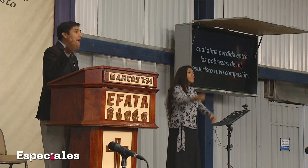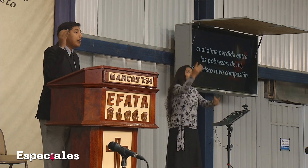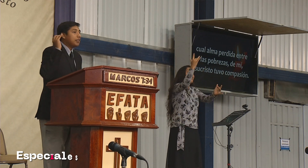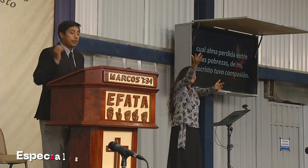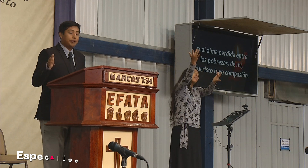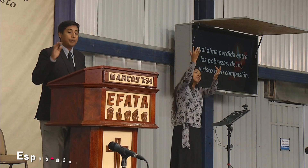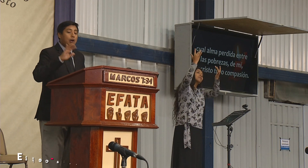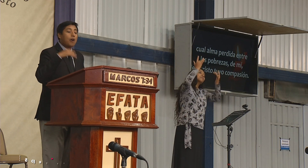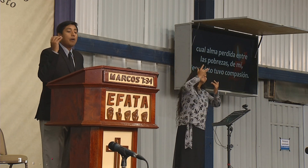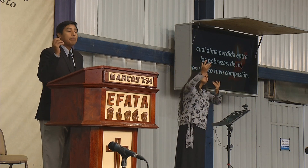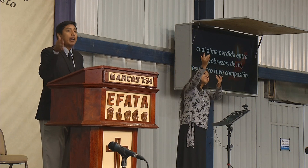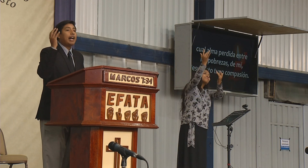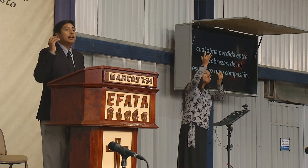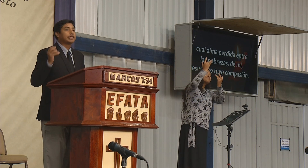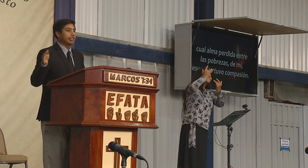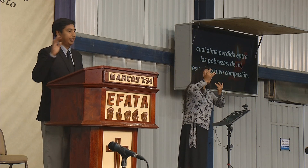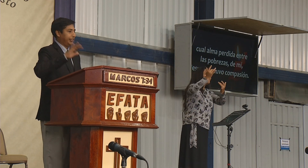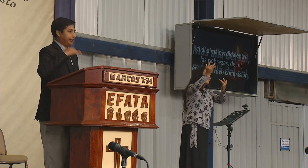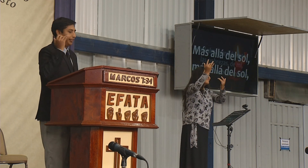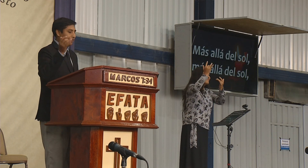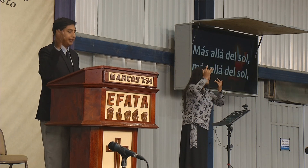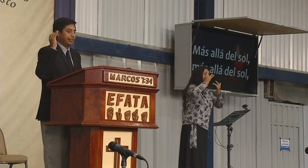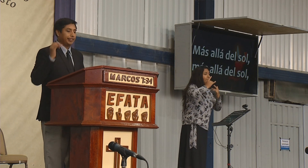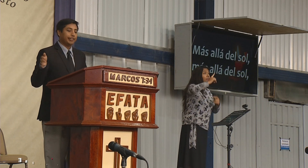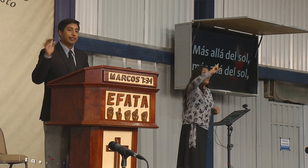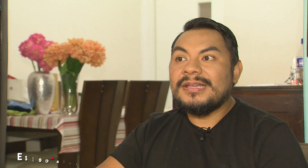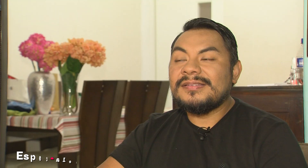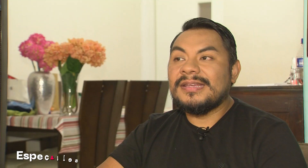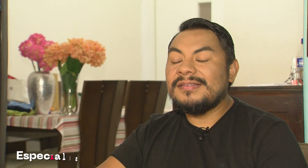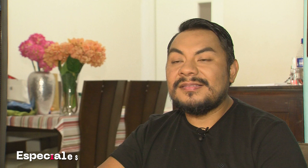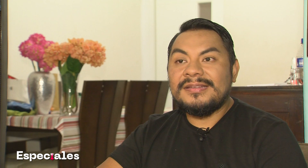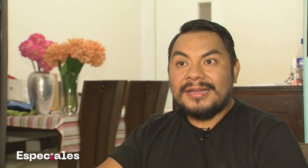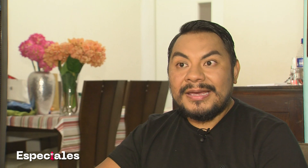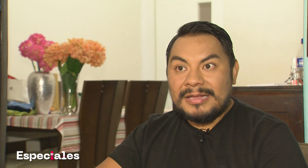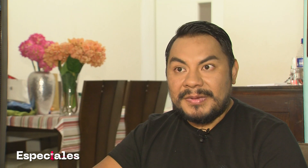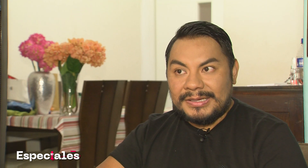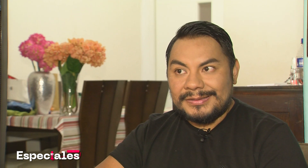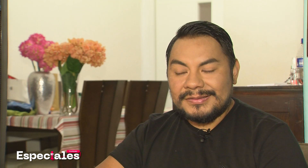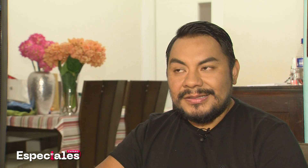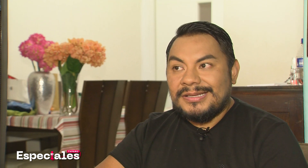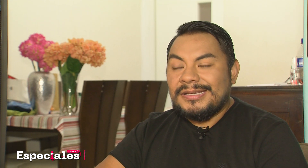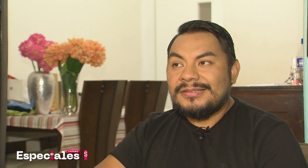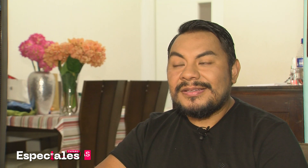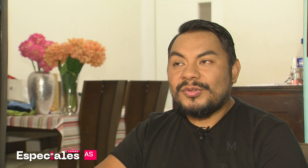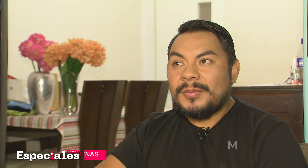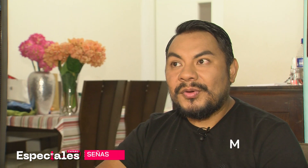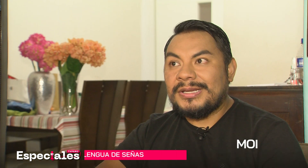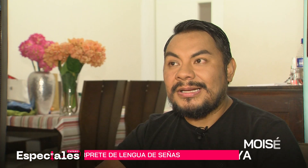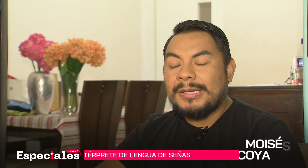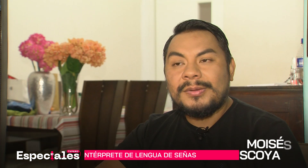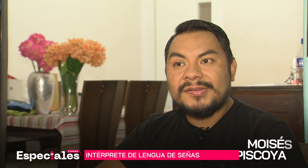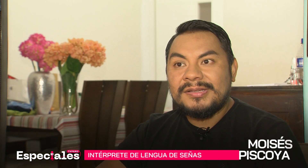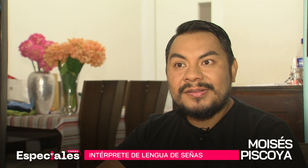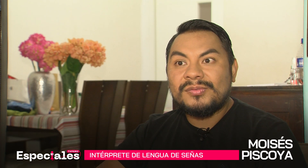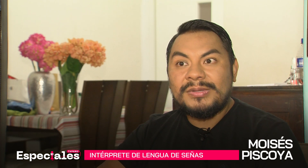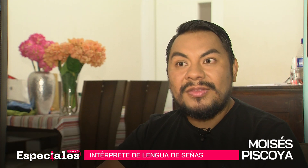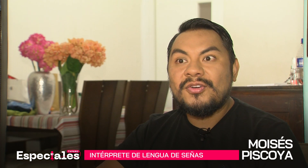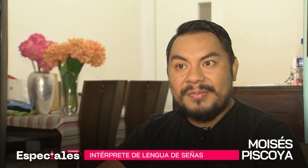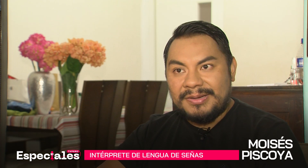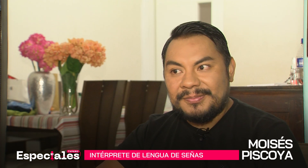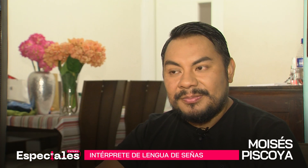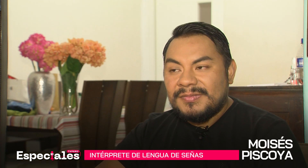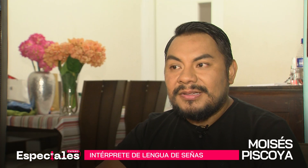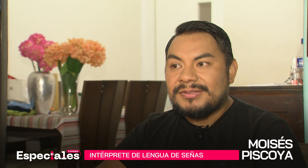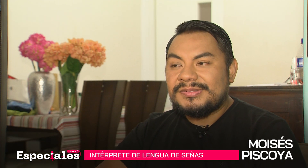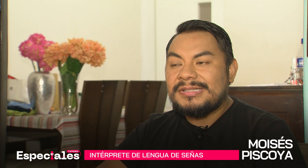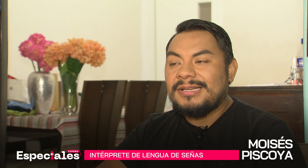su propia lengua de señas. La lengua de señas es distinta en cada país, y esto es porque la lengua de señas es un